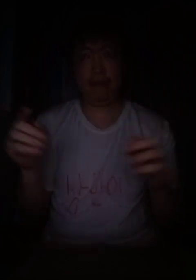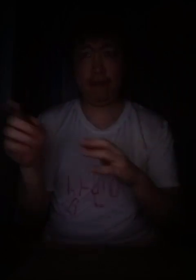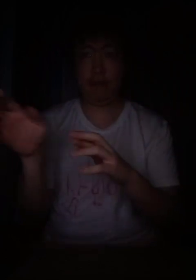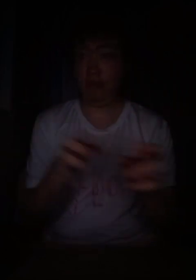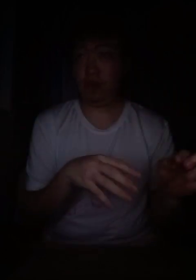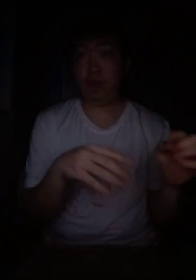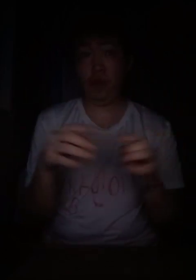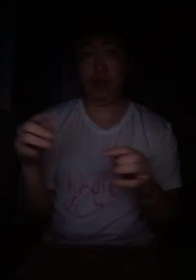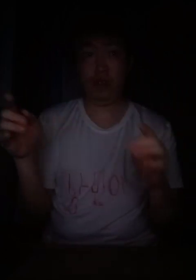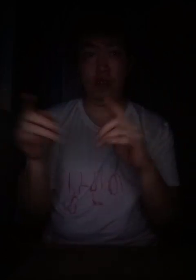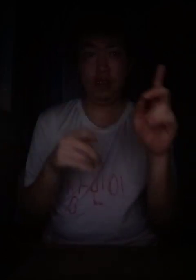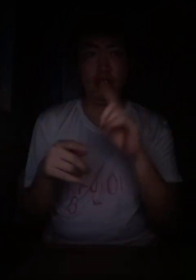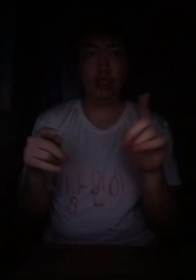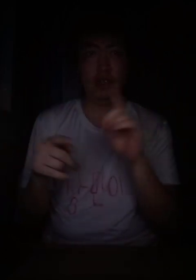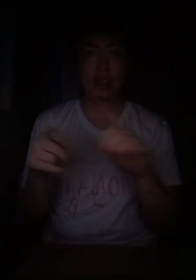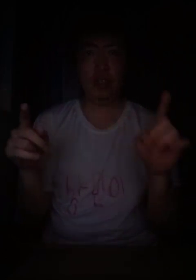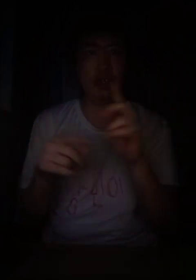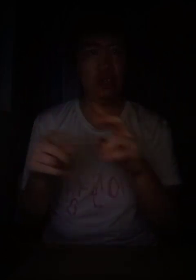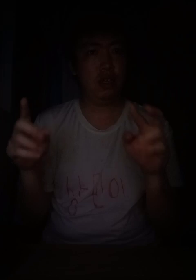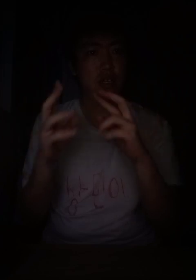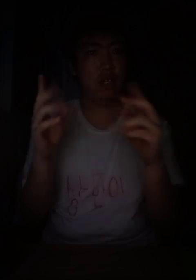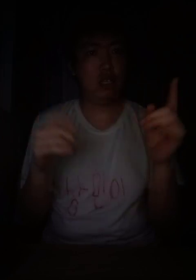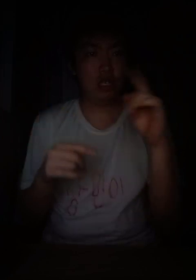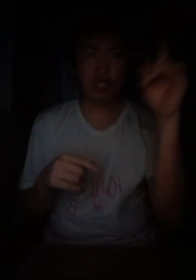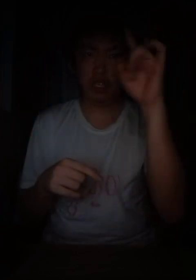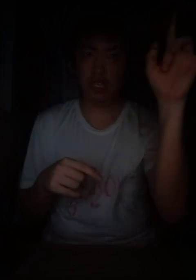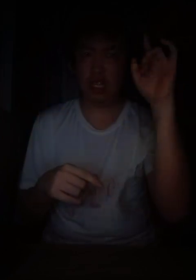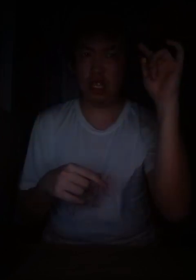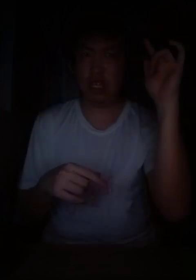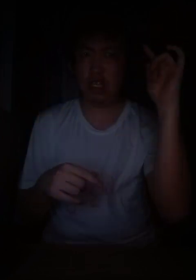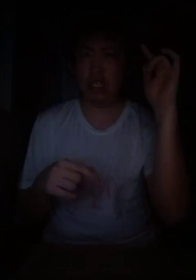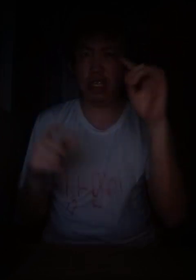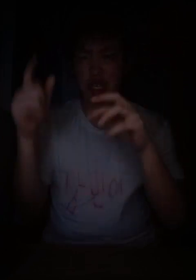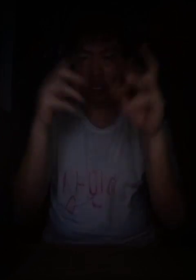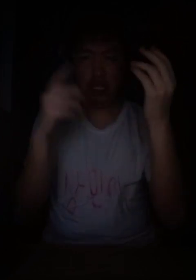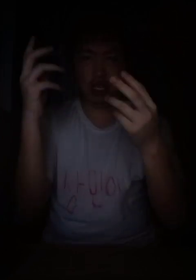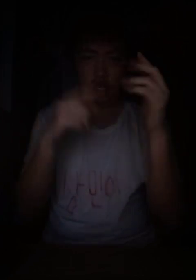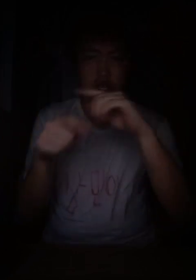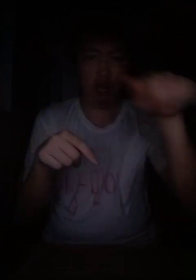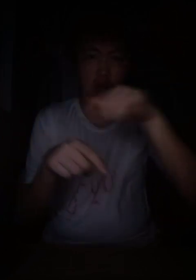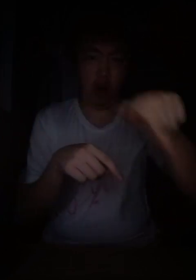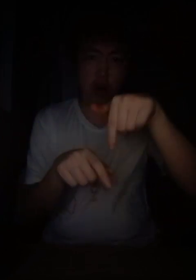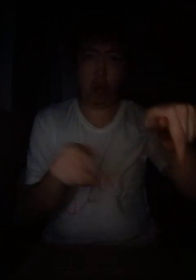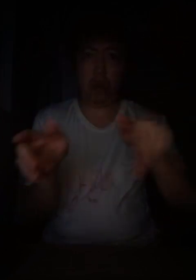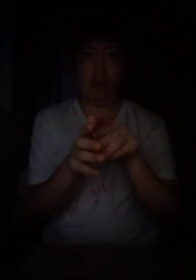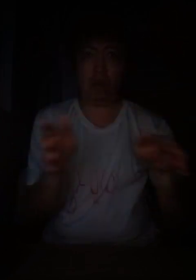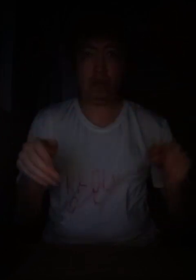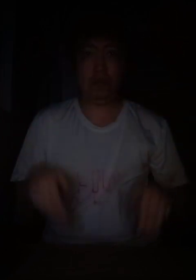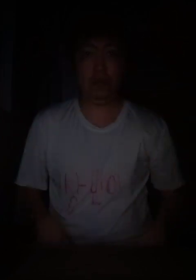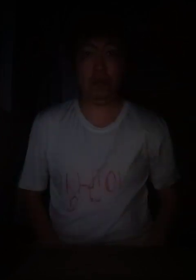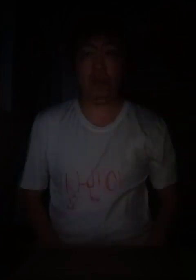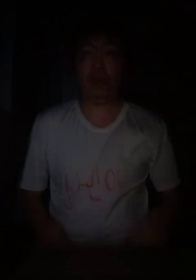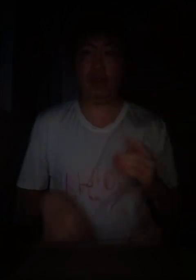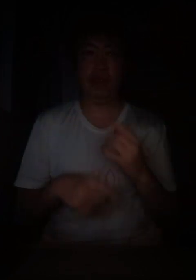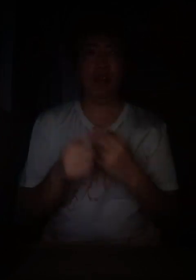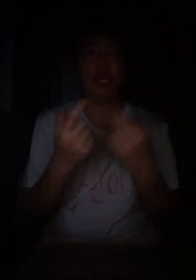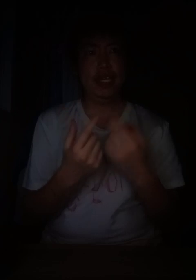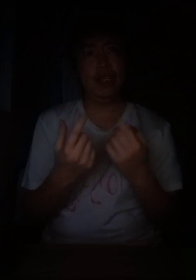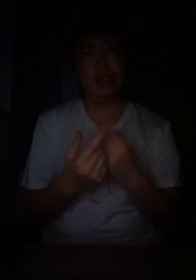순찰차가 오기 전까지는 화장실 밖에서 경광등과 사이렌이 계속 작동합니다. 음성 인식 비상벨은 여성이 약간